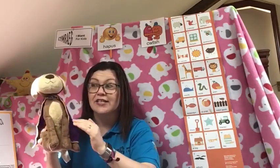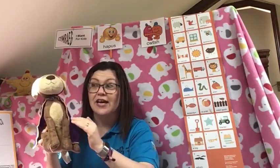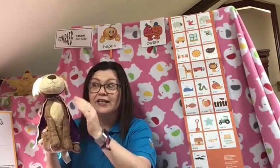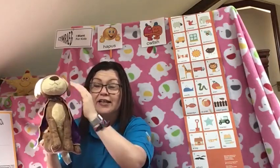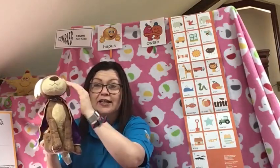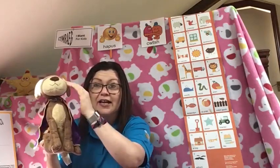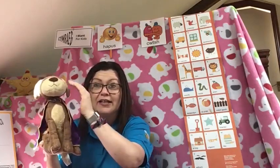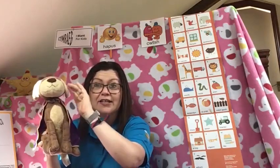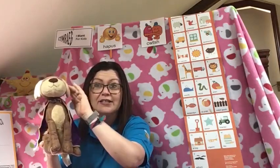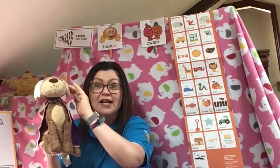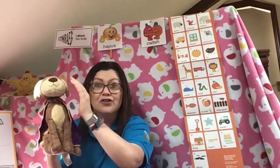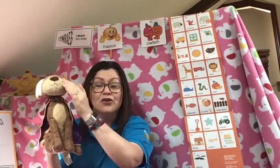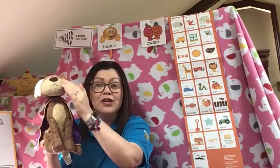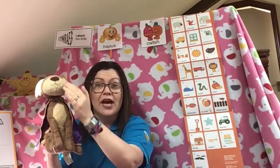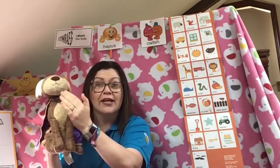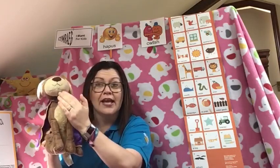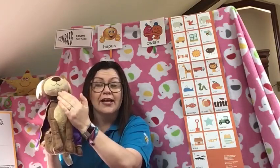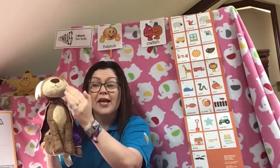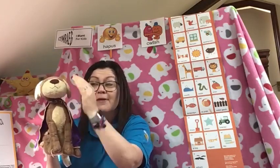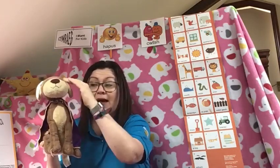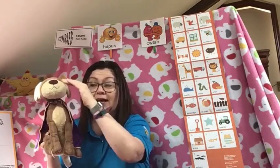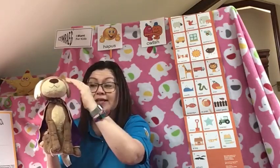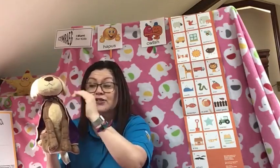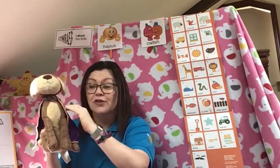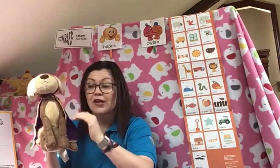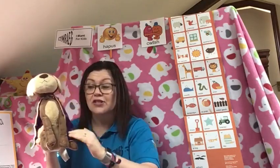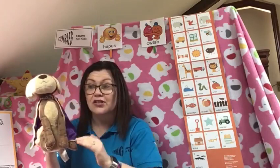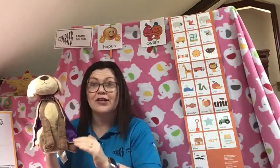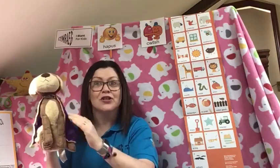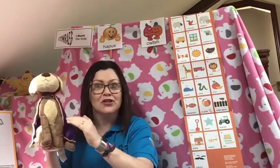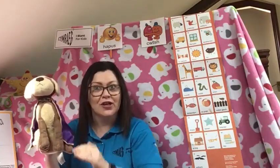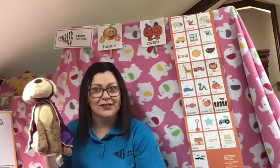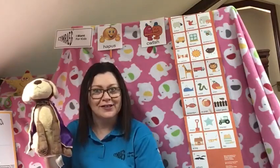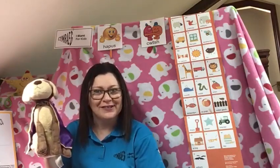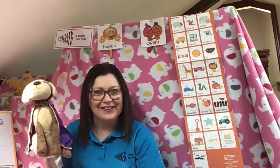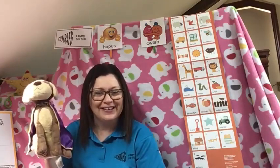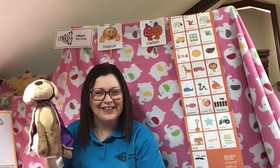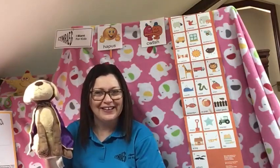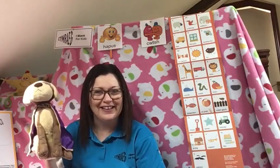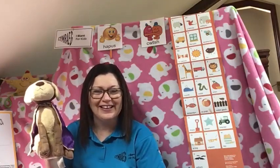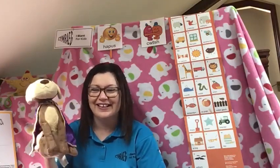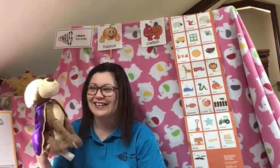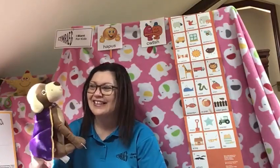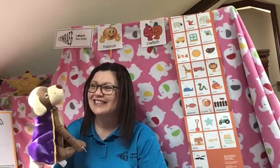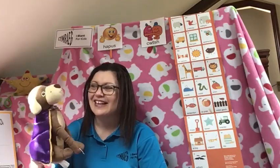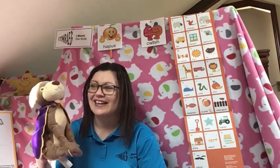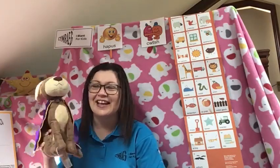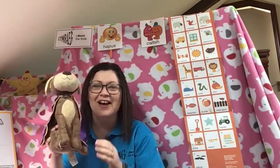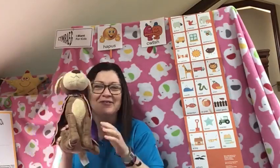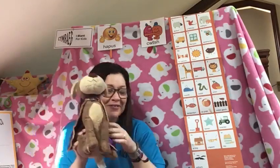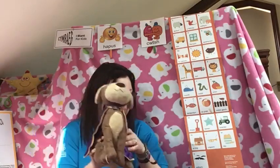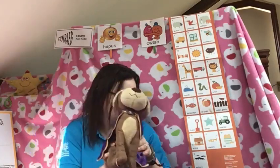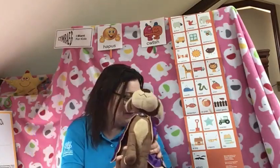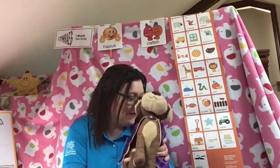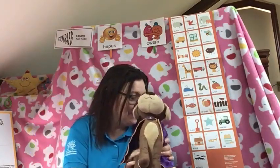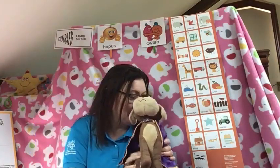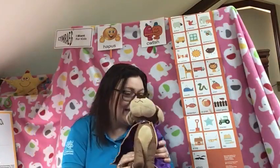a llygaid clistiau trwy'n achig. Pen ysgwyddau coesau traed. Da iawn.